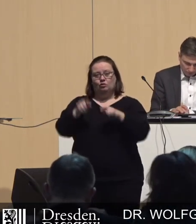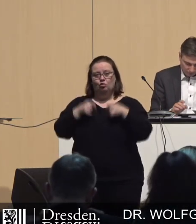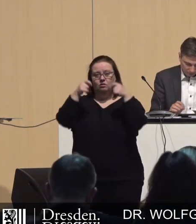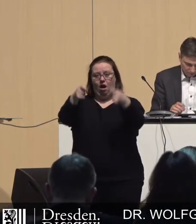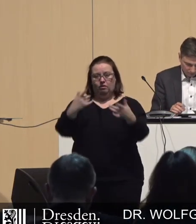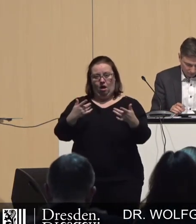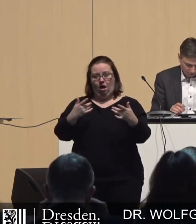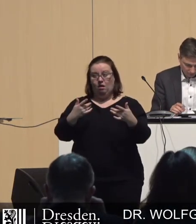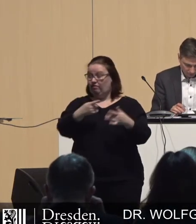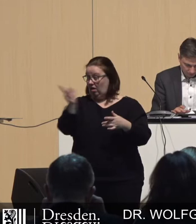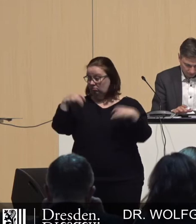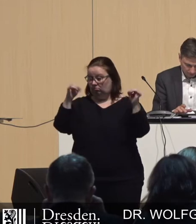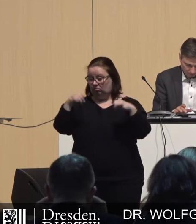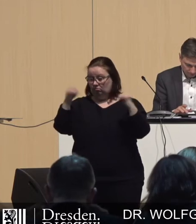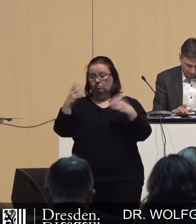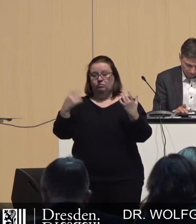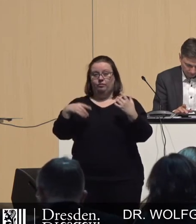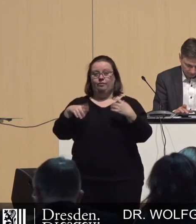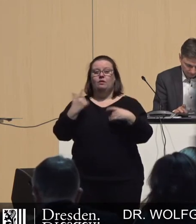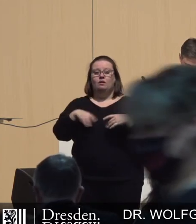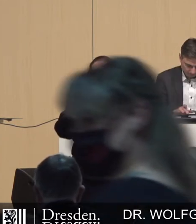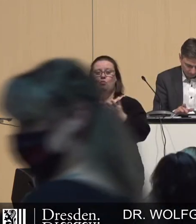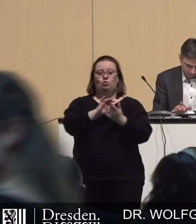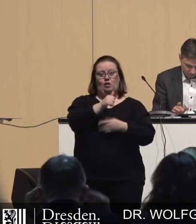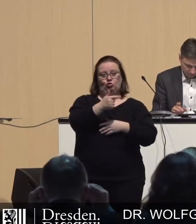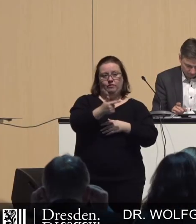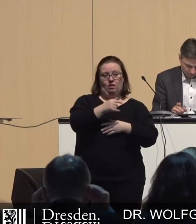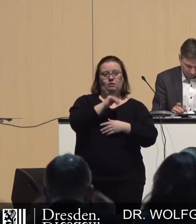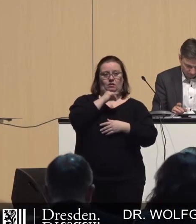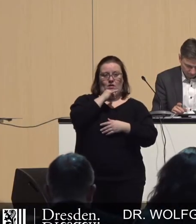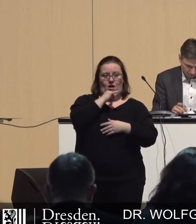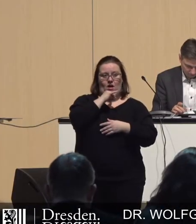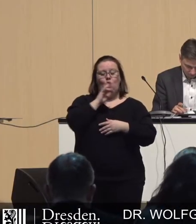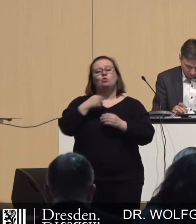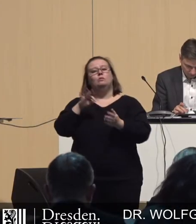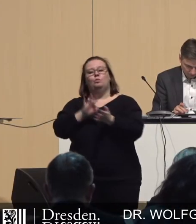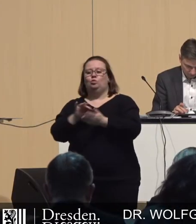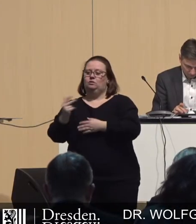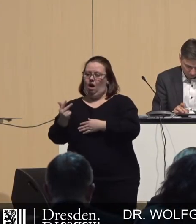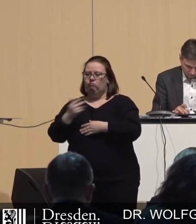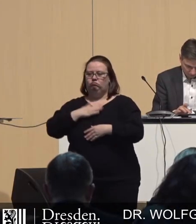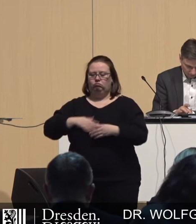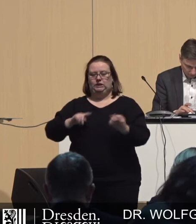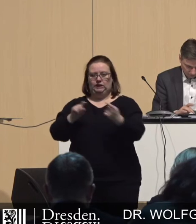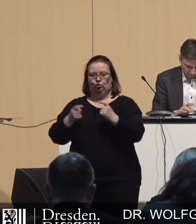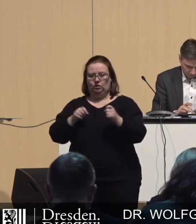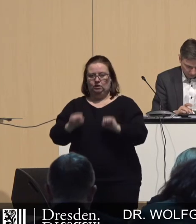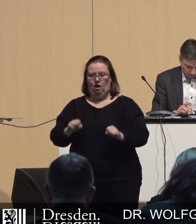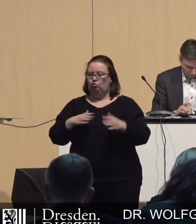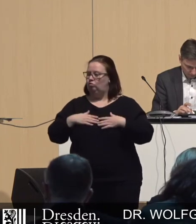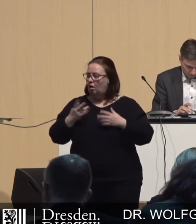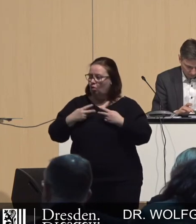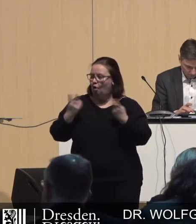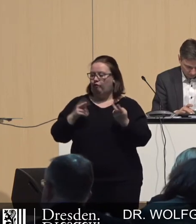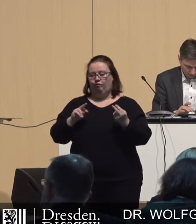Ergänzungsantrag mitgeht, der soll das in den Punkten 1 und 2 tun, und über den Punkt 3 können wir reden, und da sind wir offen